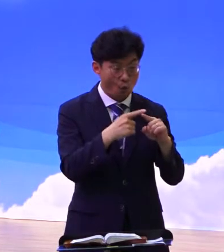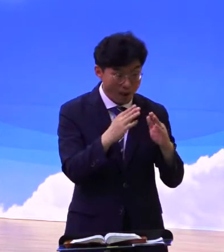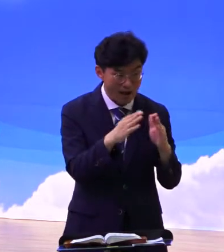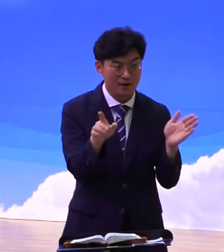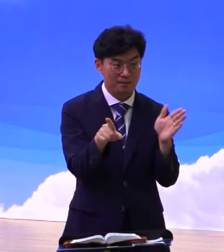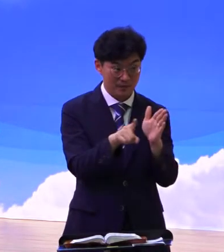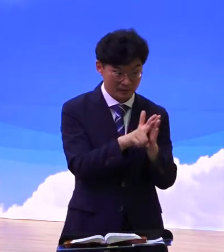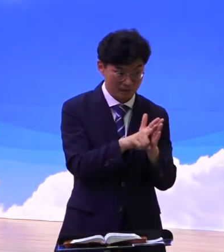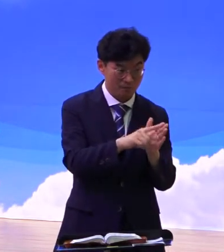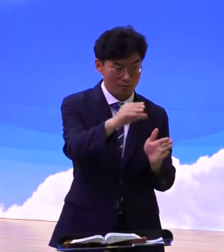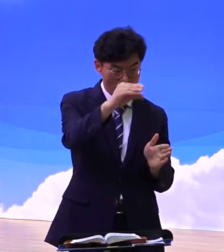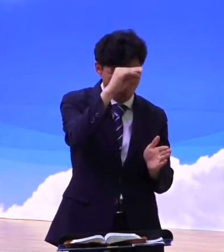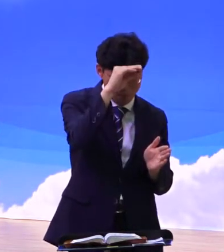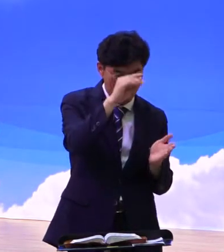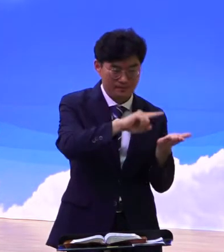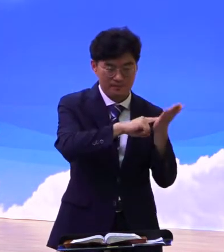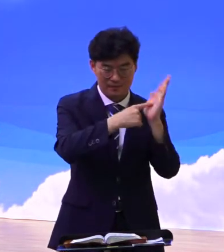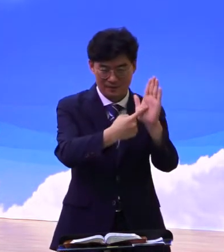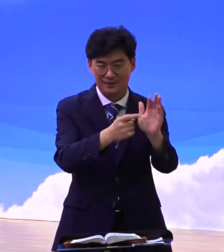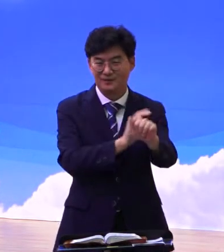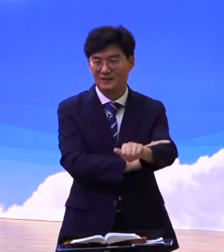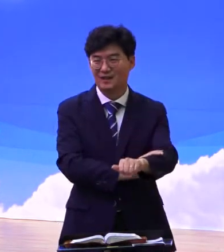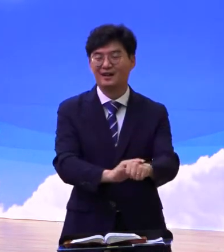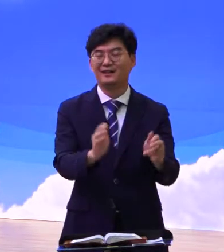아주 잘했습니다.